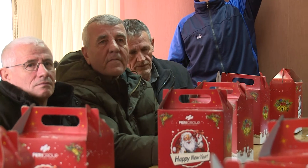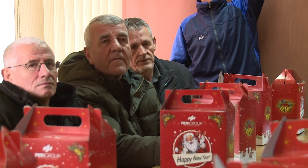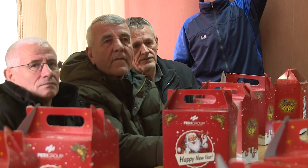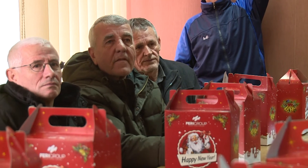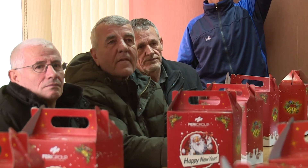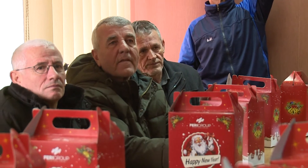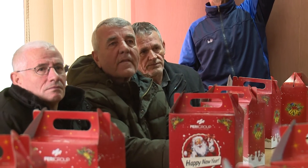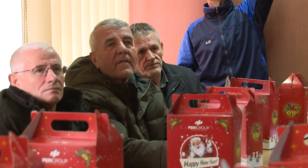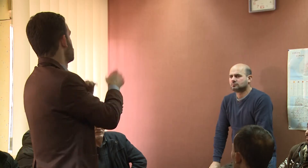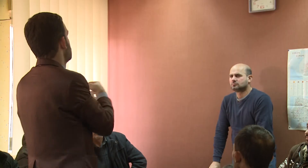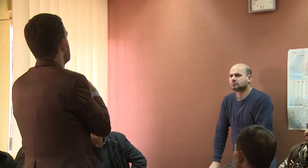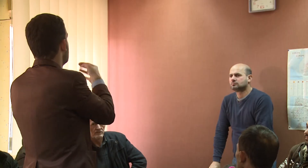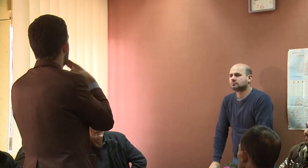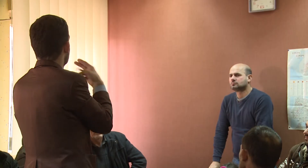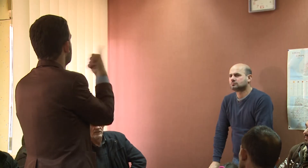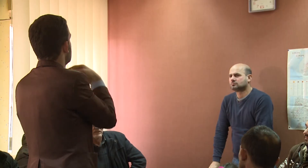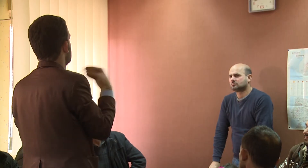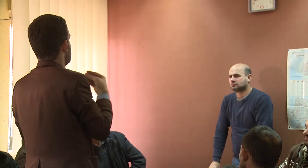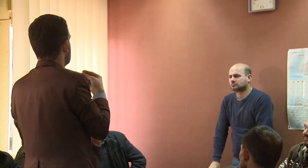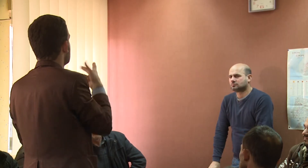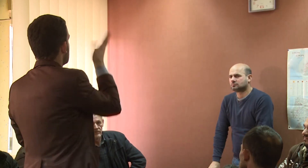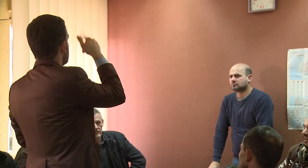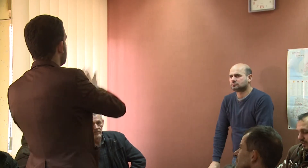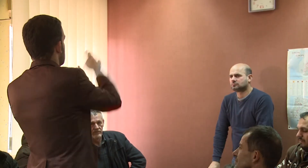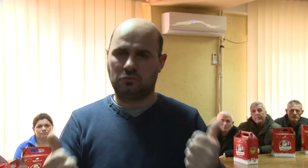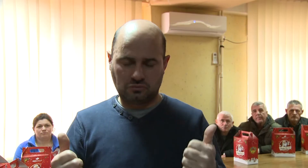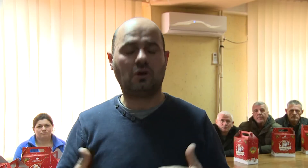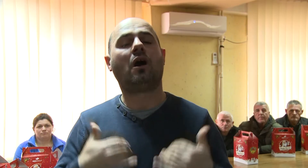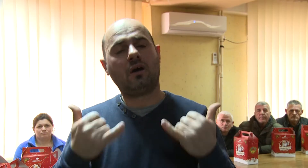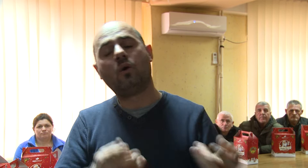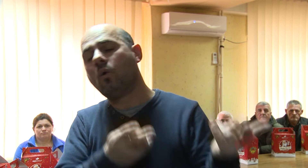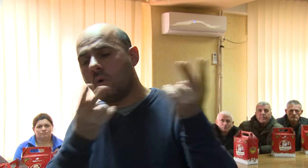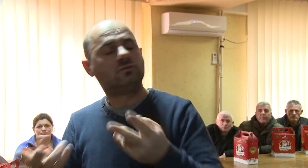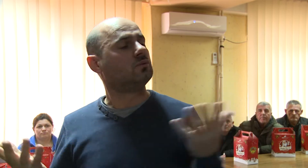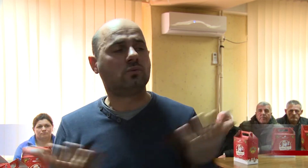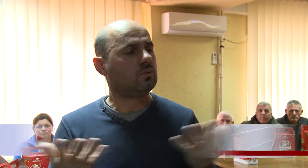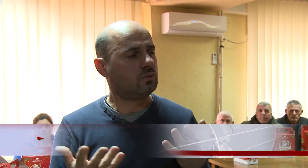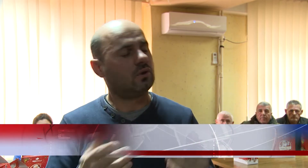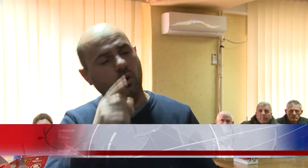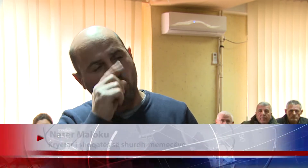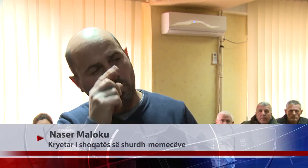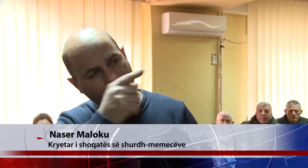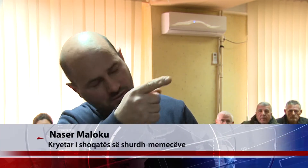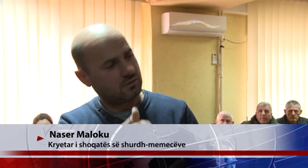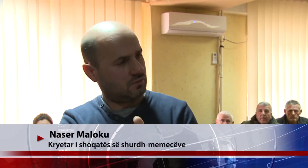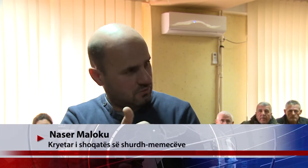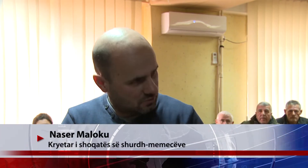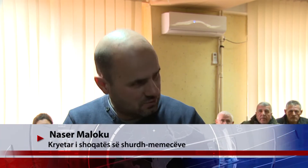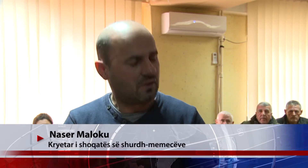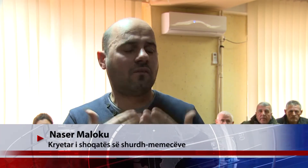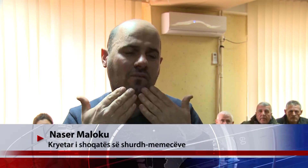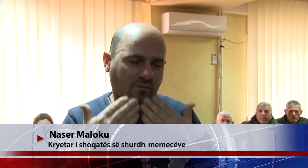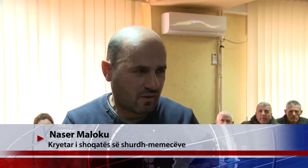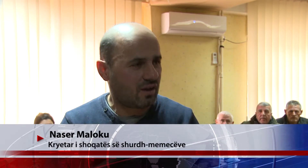thanë se u duhet një interpret që do t'i ndihmonte shumë në komunikim. Jam i lumtur që keni ardhur këtu. Do më